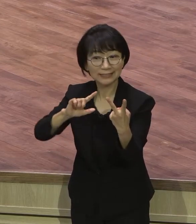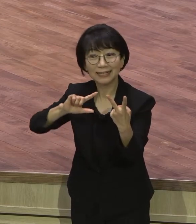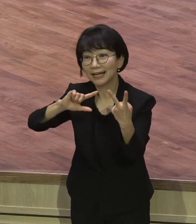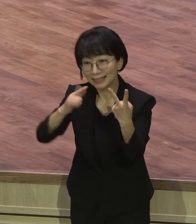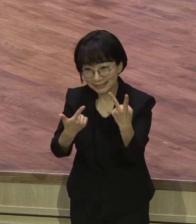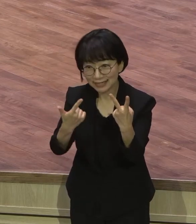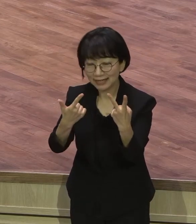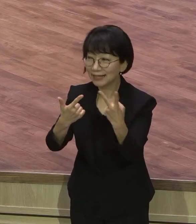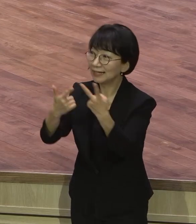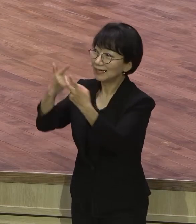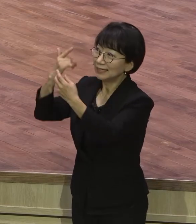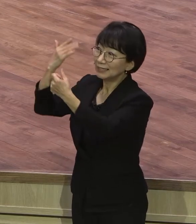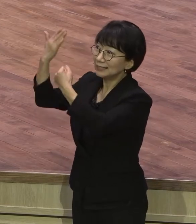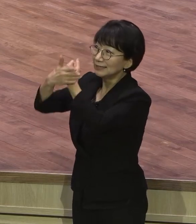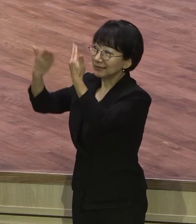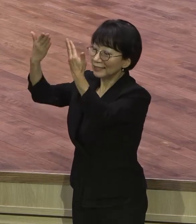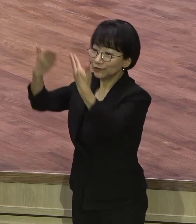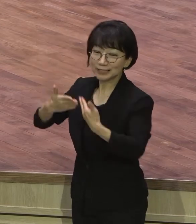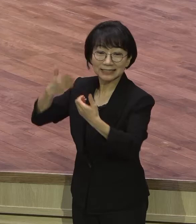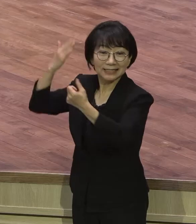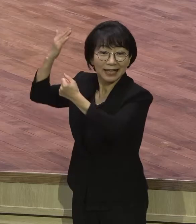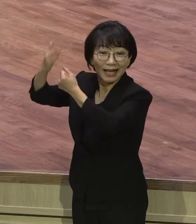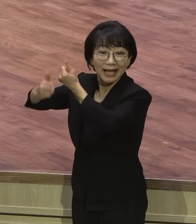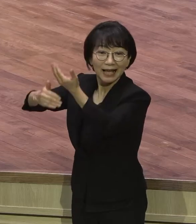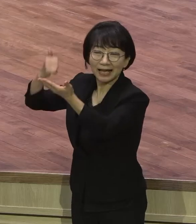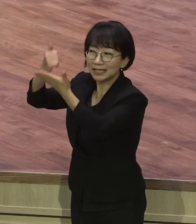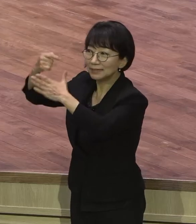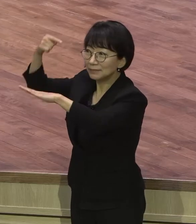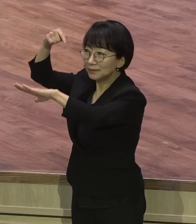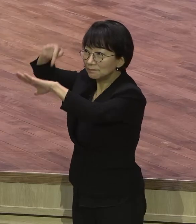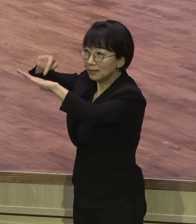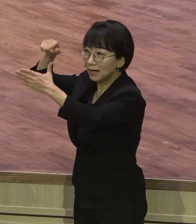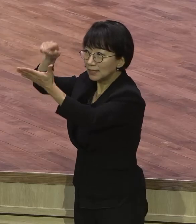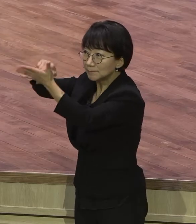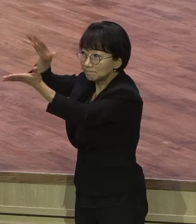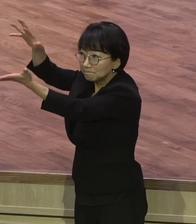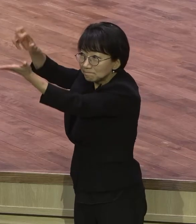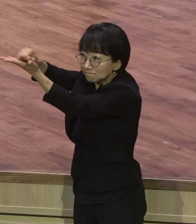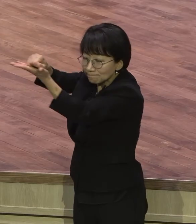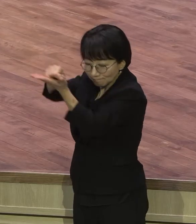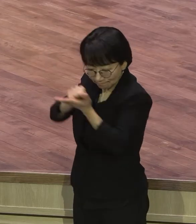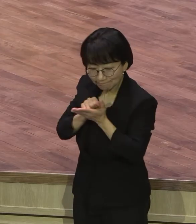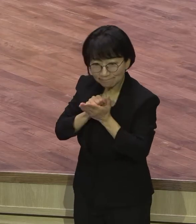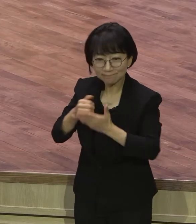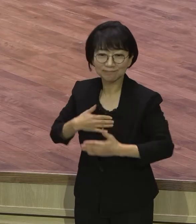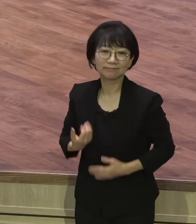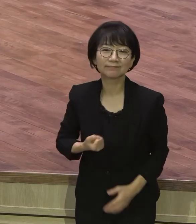은혜를 베푸신 하나님의 이 가슴을 품는 거예요. 이제는.